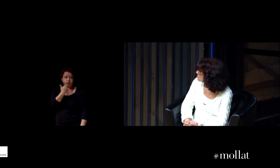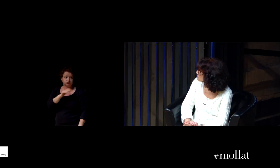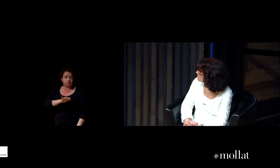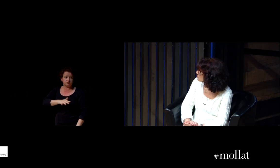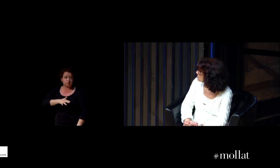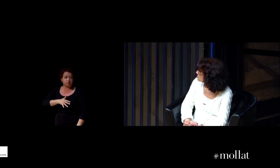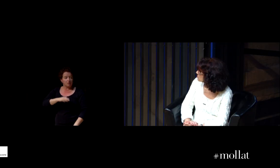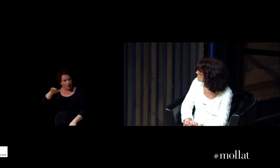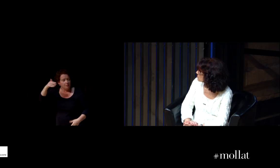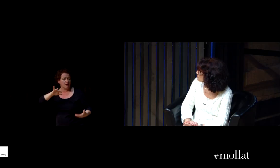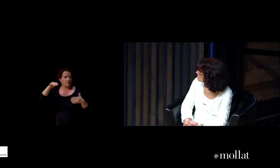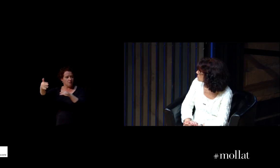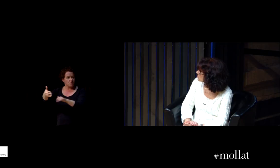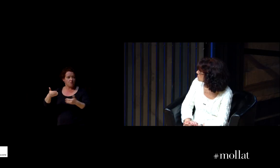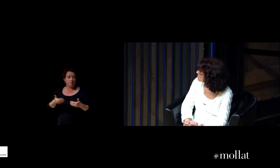Oui.